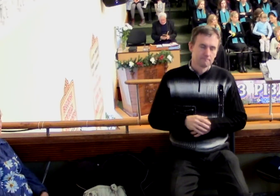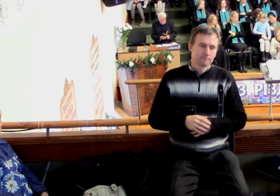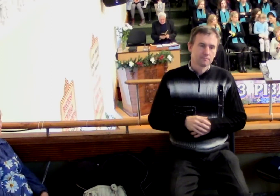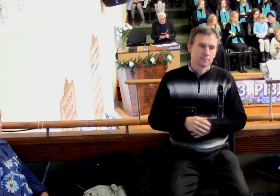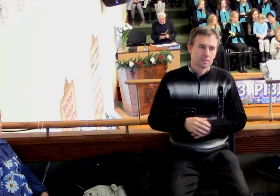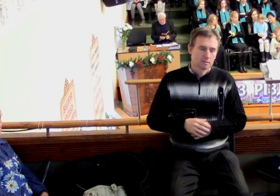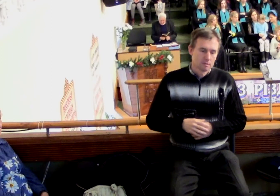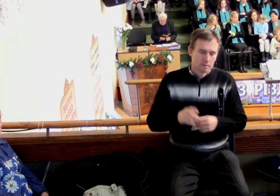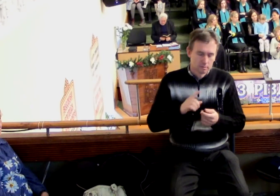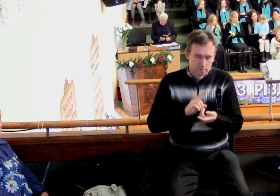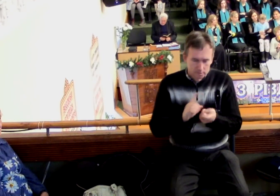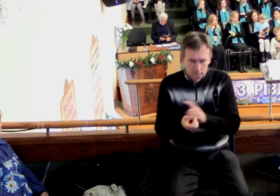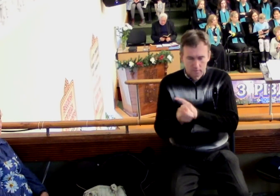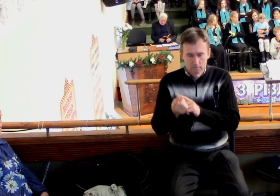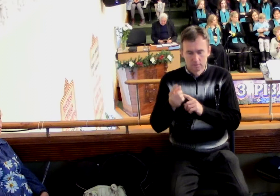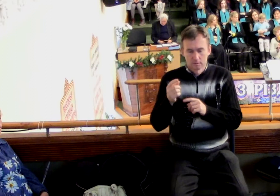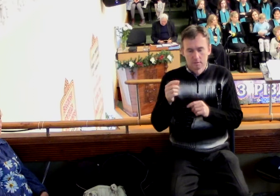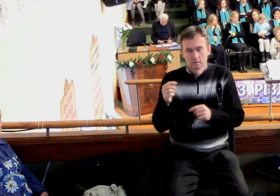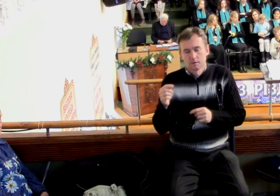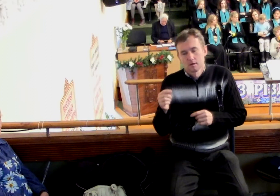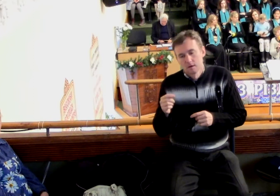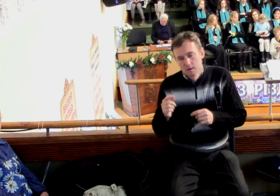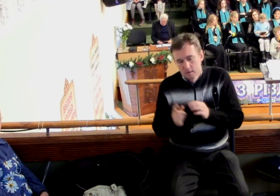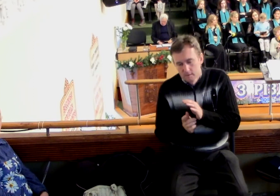Но стал росточек